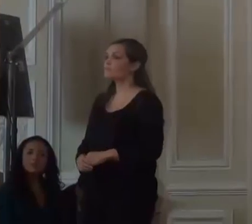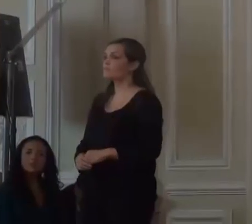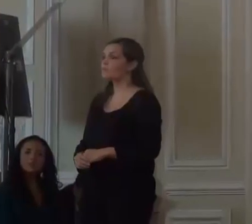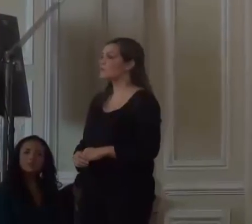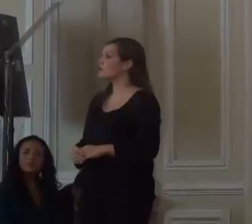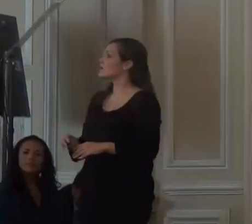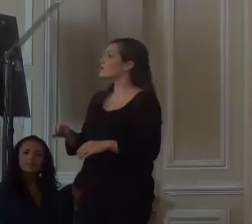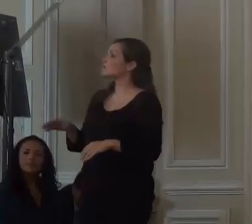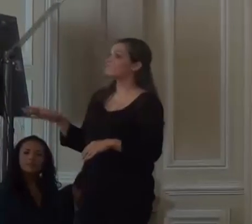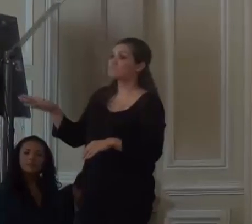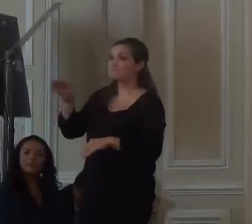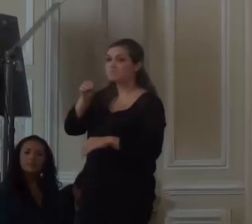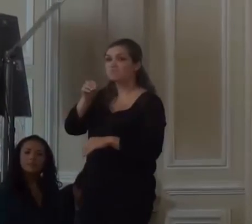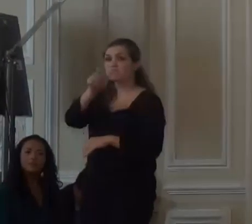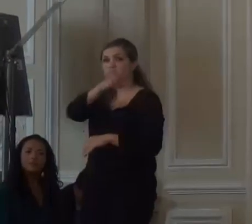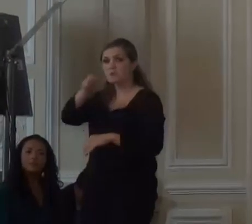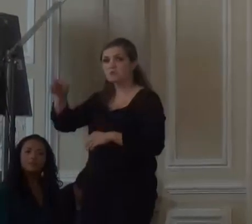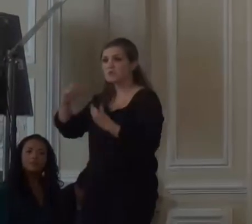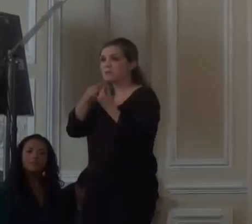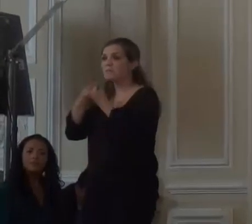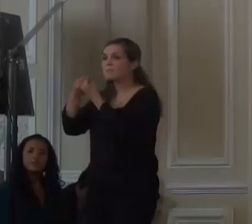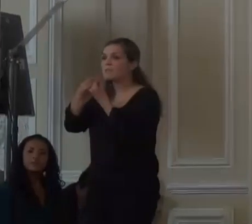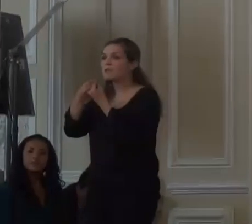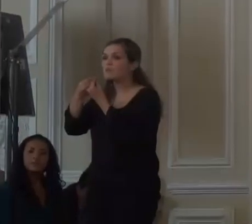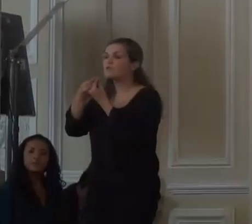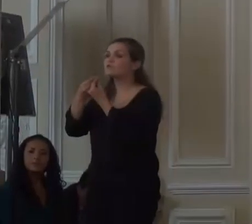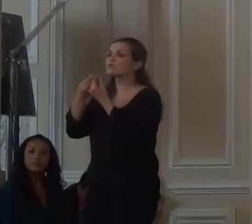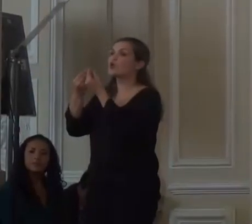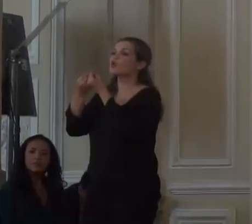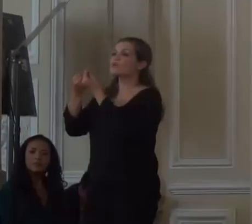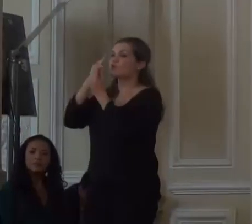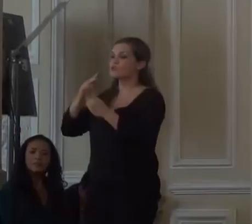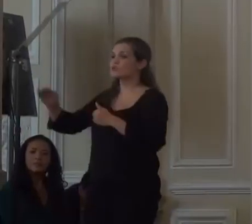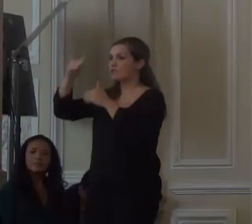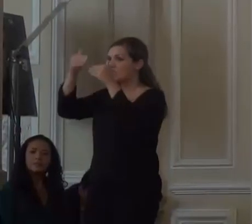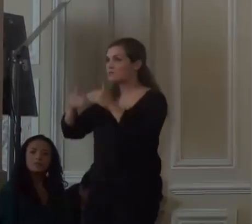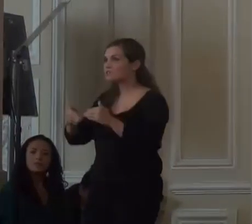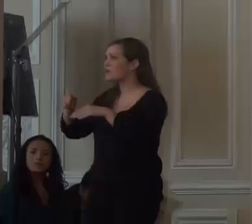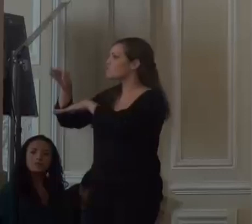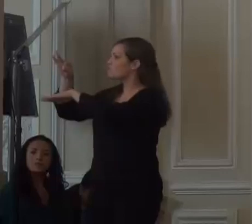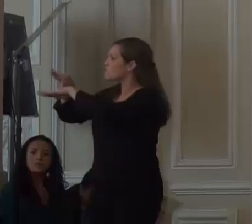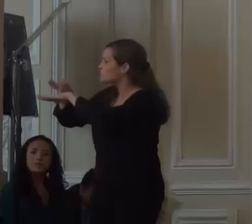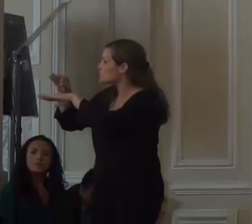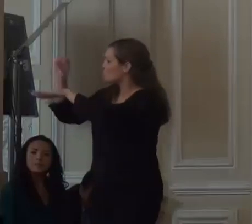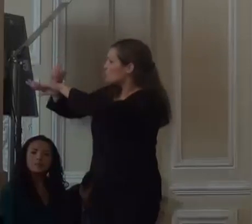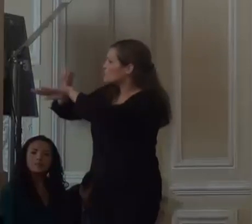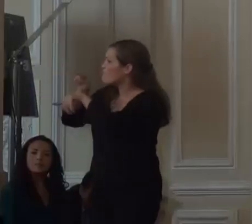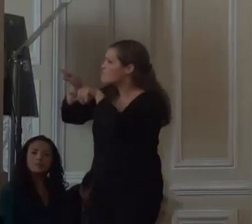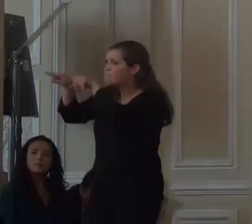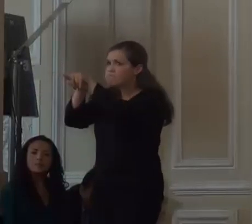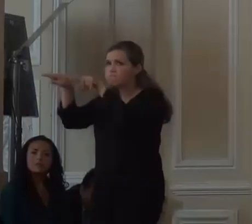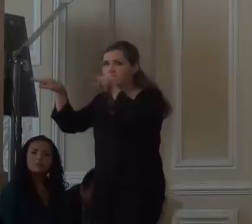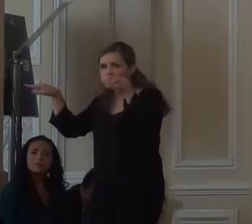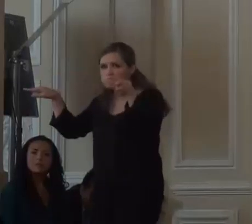apreciados integrantes del Sistema Nacional de Discapacidad, organizaciones y fundaciones que nos acompañan,